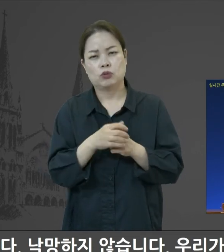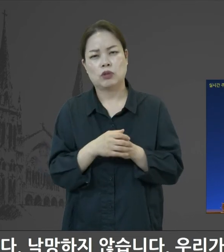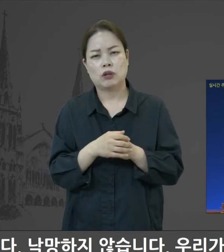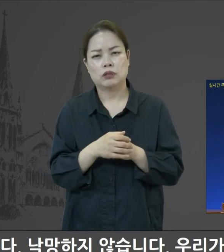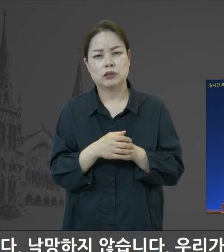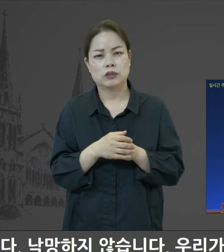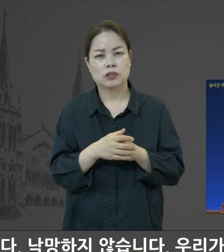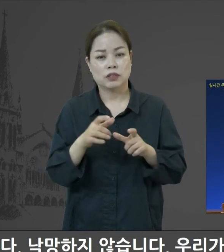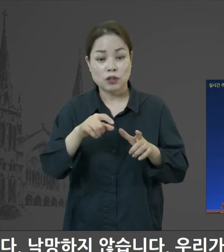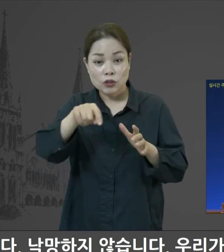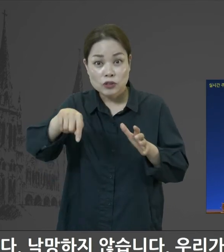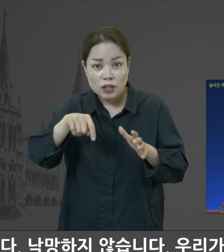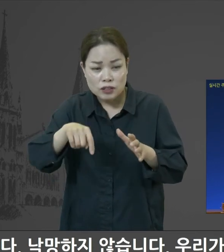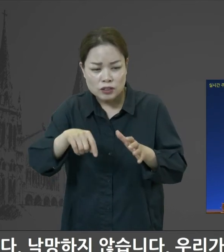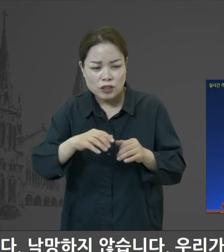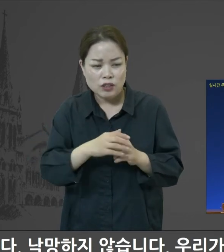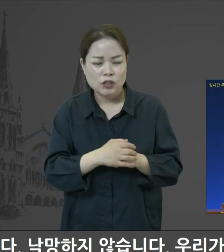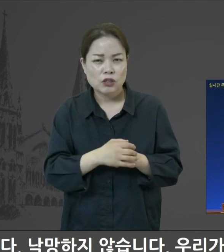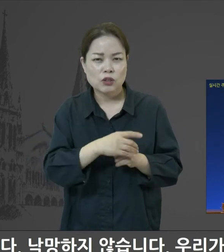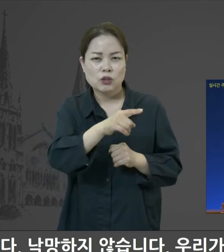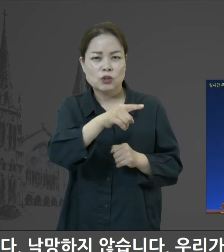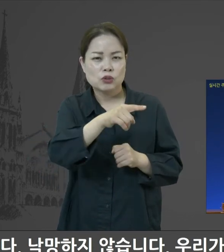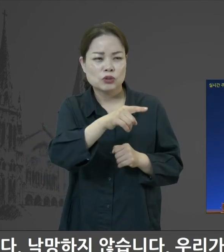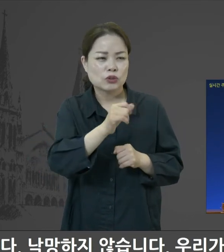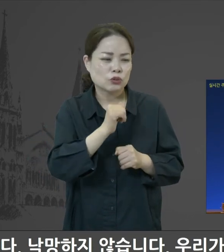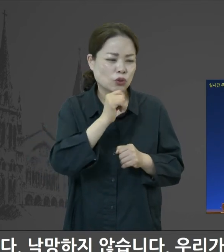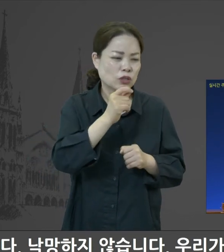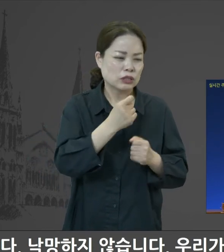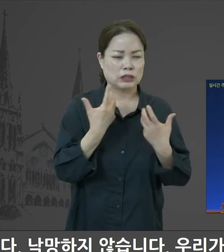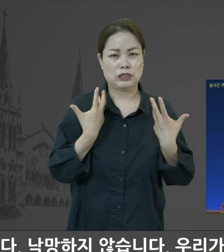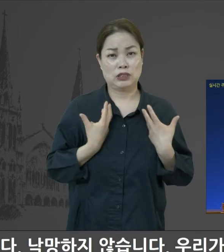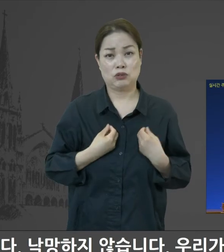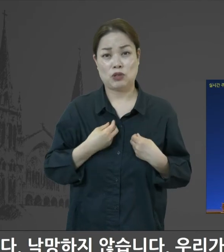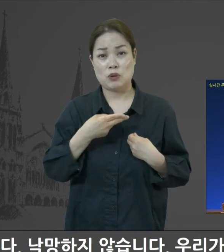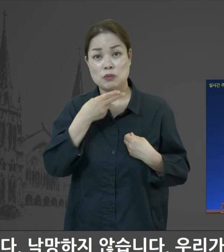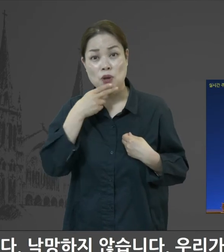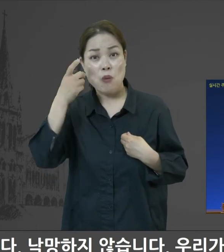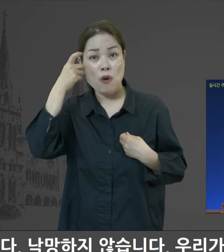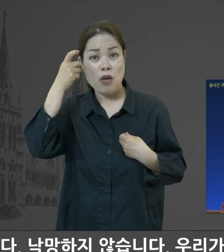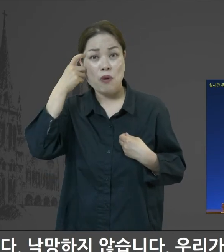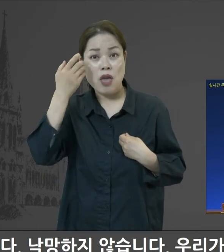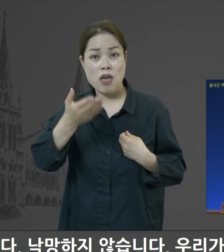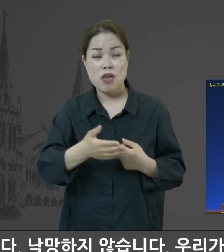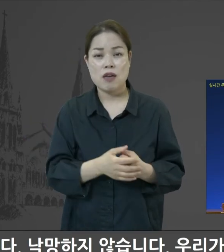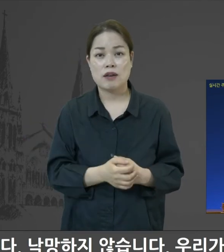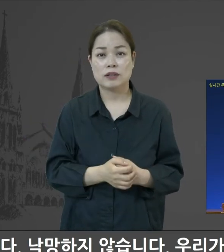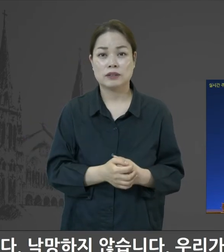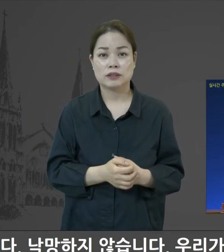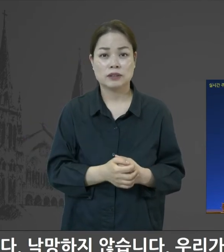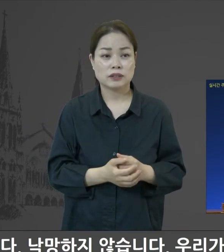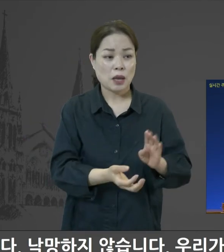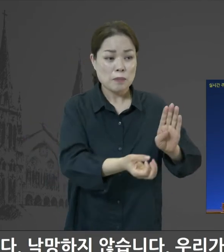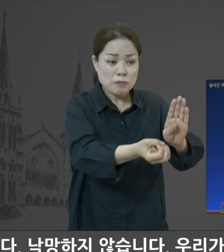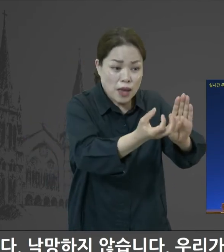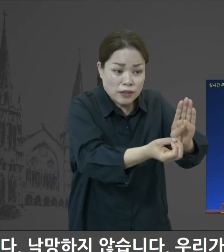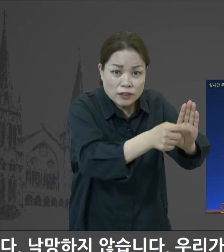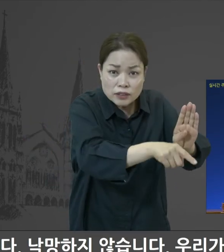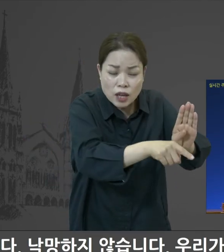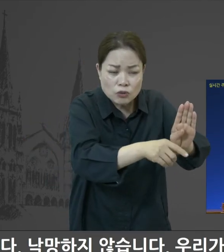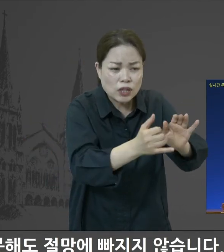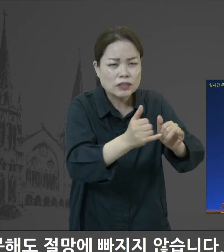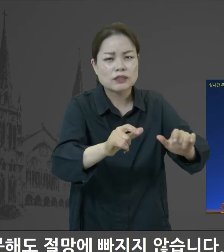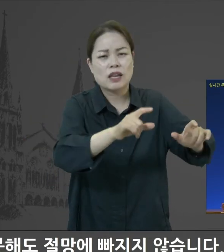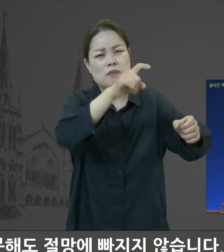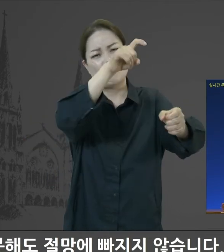어떤 영역에 있어서 초라한 성적표를 받는다고 해서 우리는 실족하지 않습니다. 왜 그렇습니까? 베데스다 자체가 우리